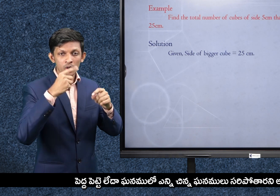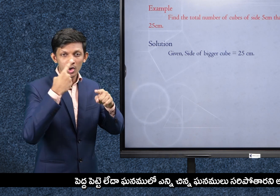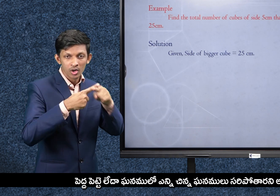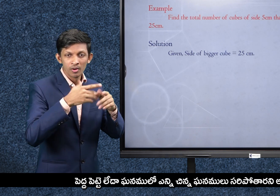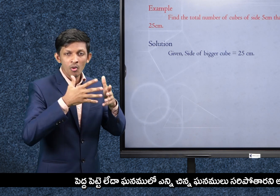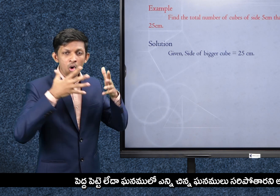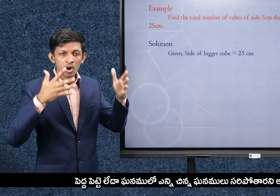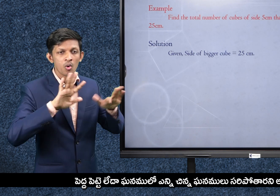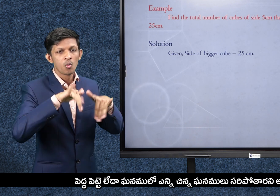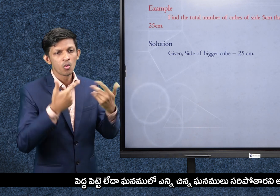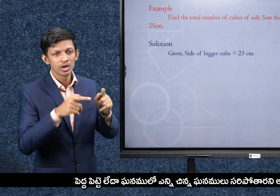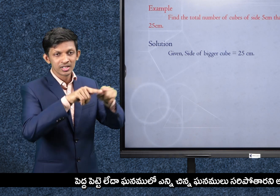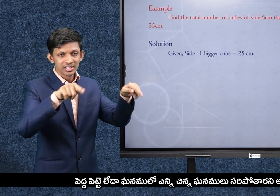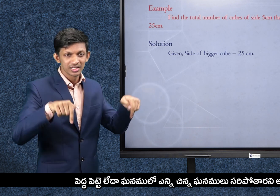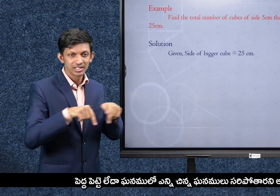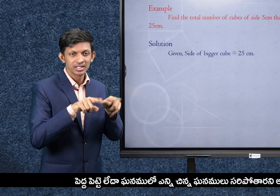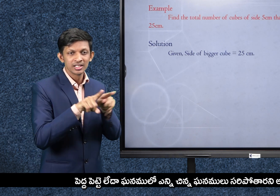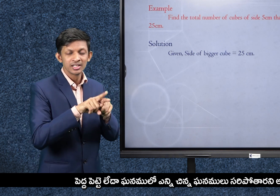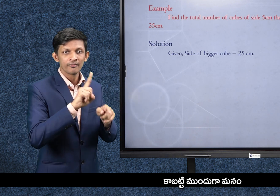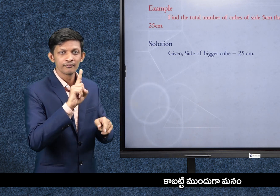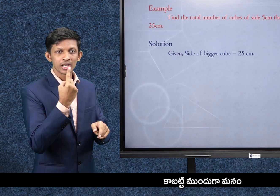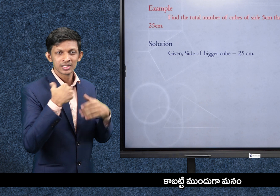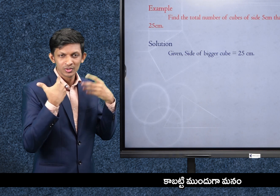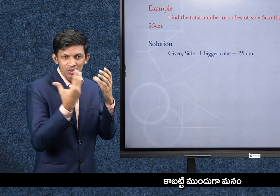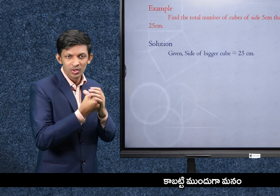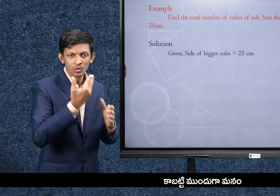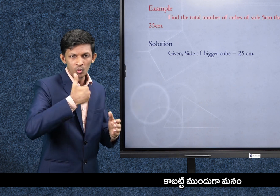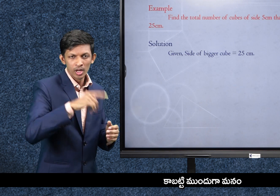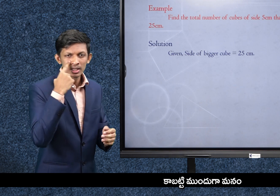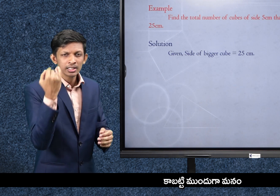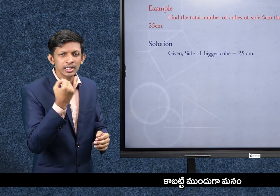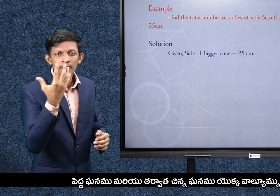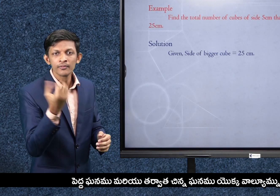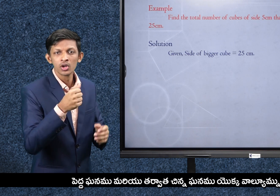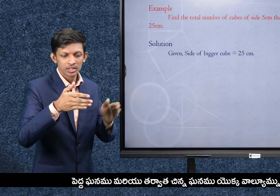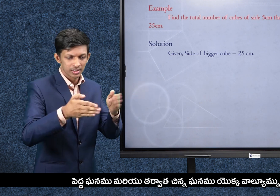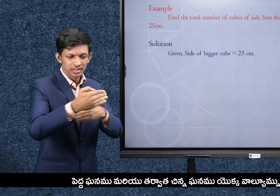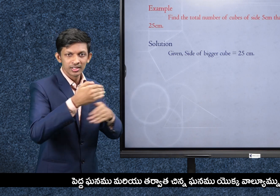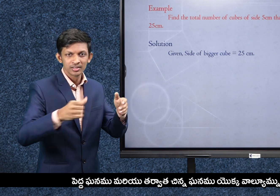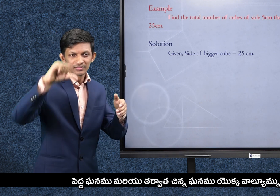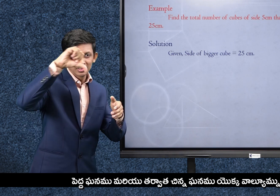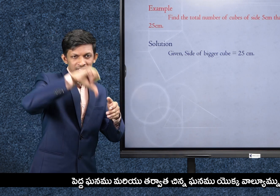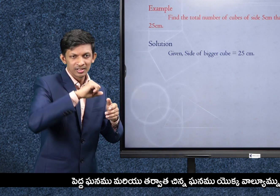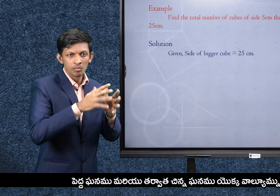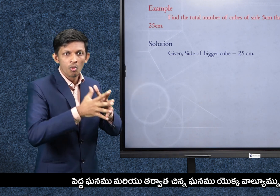సరిపోతాయని అడుగుతున్నారు. కాబట్టి ముందుగా మనం పెద్ద ఘనము మరియు